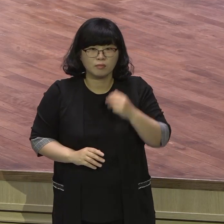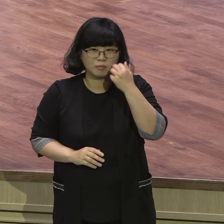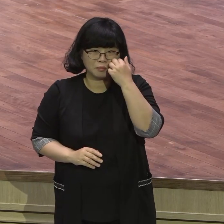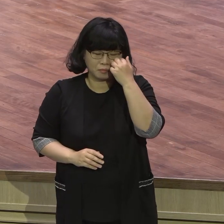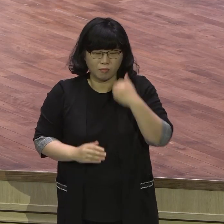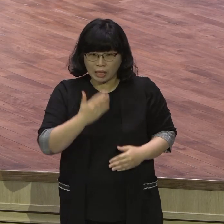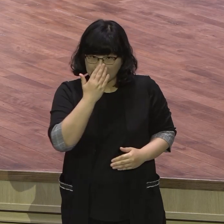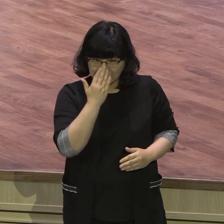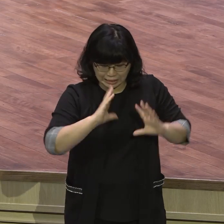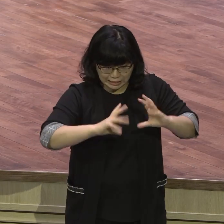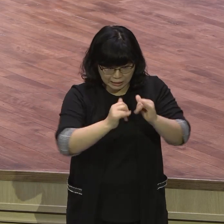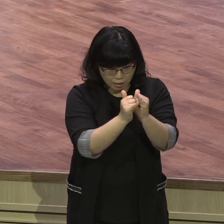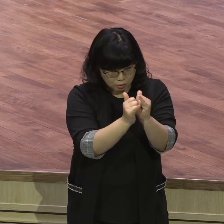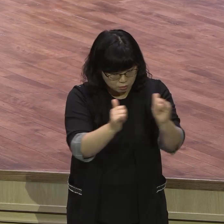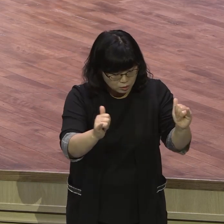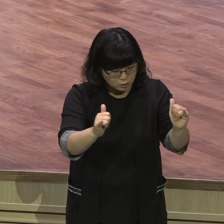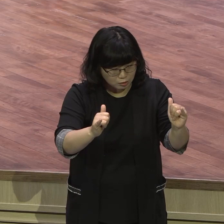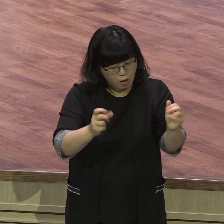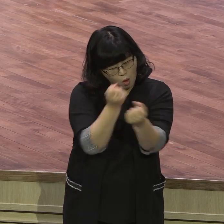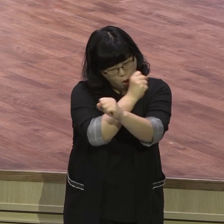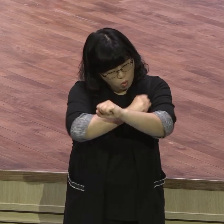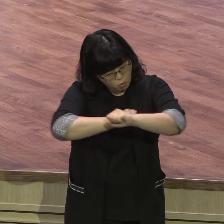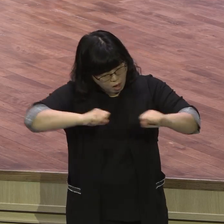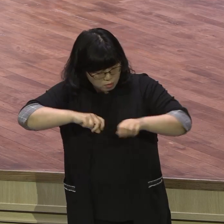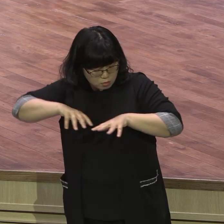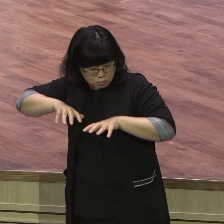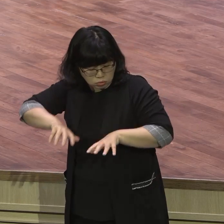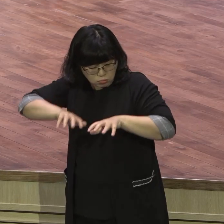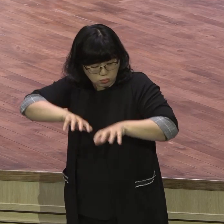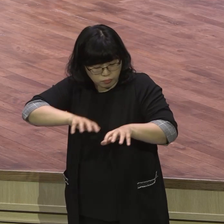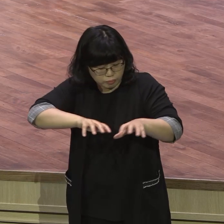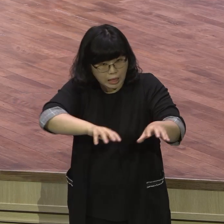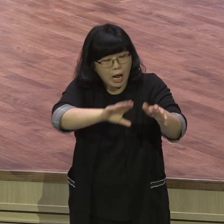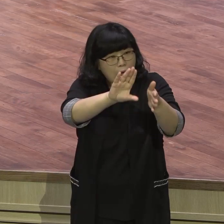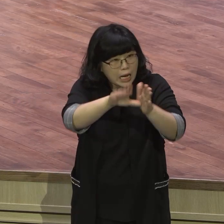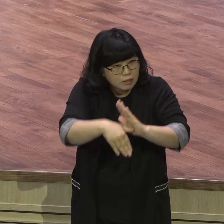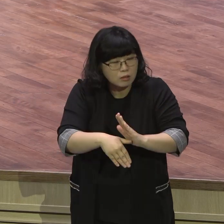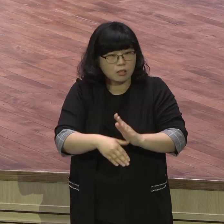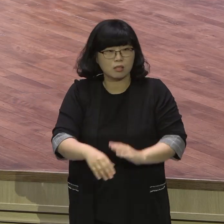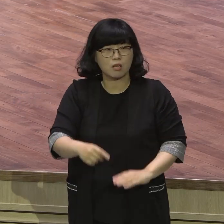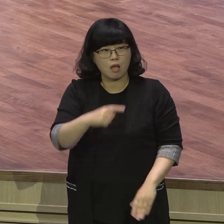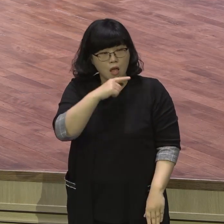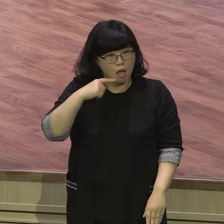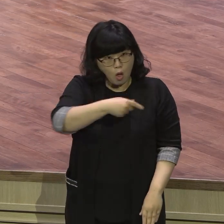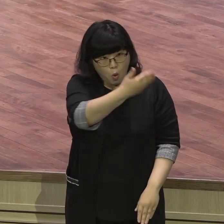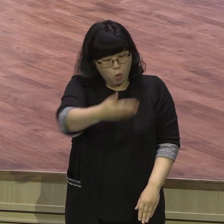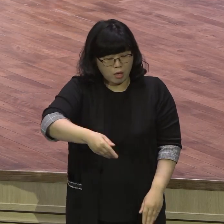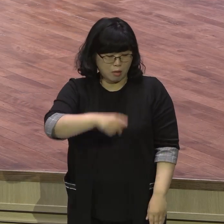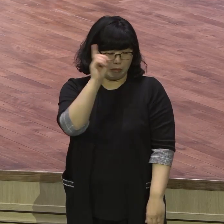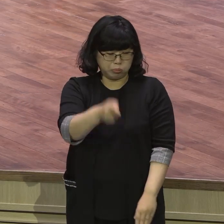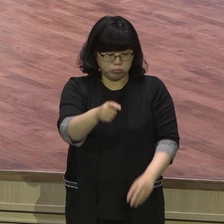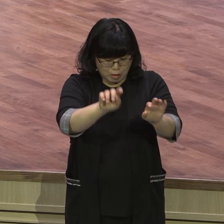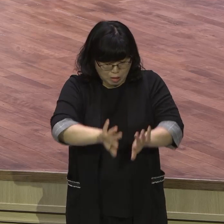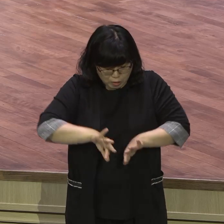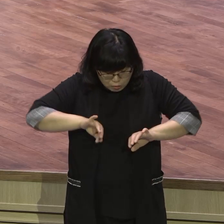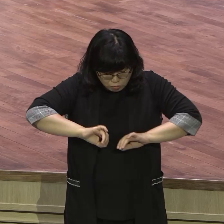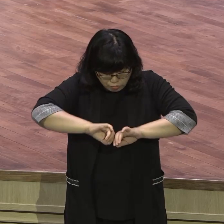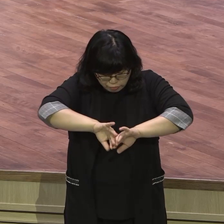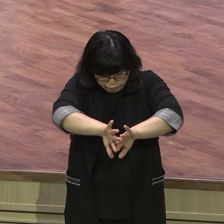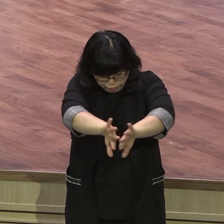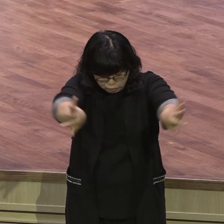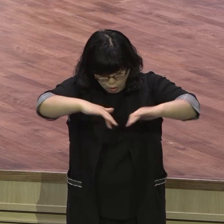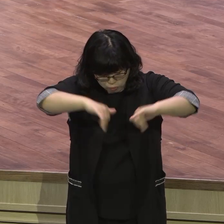홍해를 가르면서 오늘 지금까지 하나님의 기적을 직접 보았고 직접 옆에서 다 처음에 한 사람이 어떻게